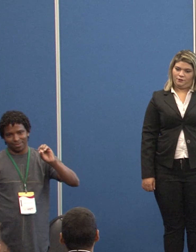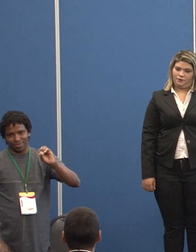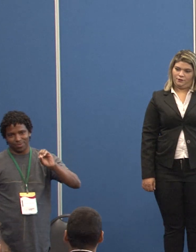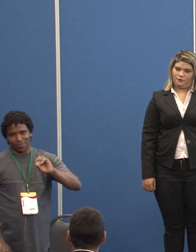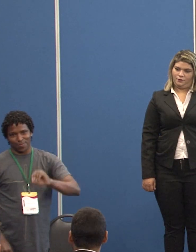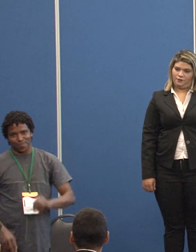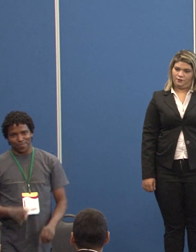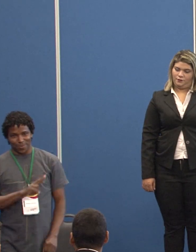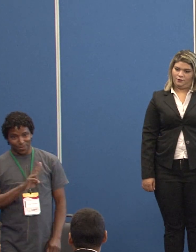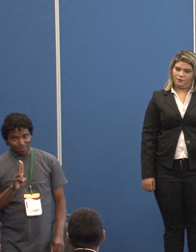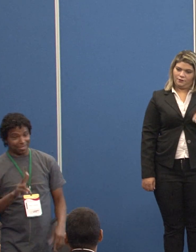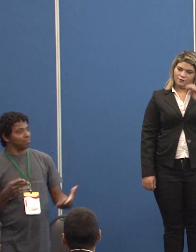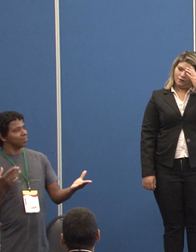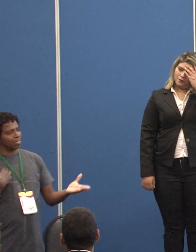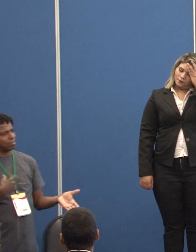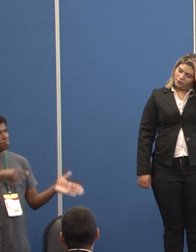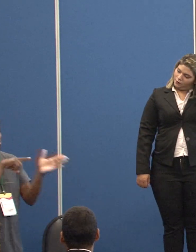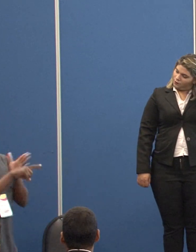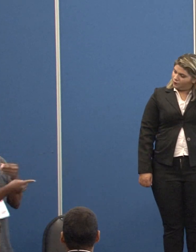Erliandro.